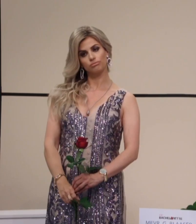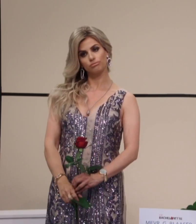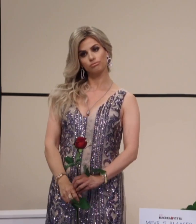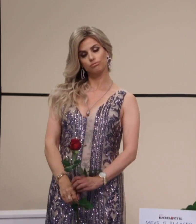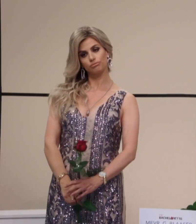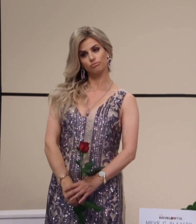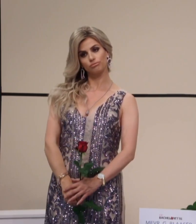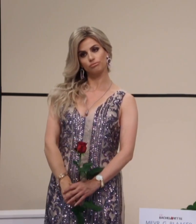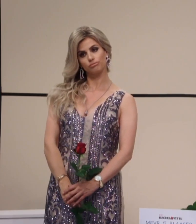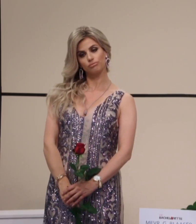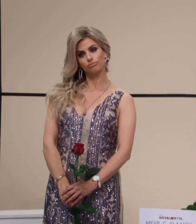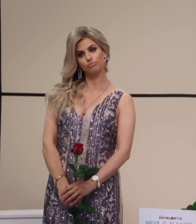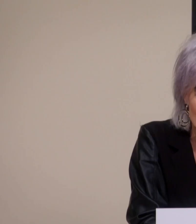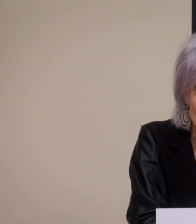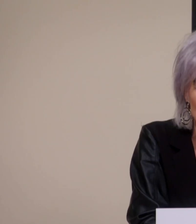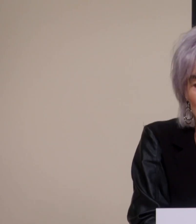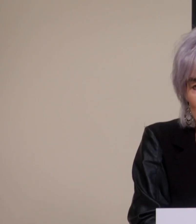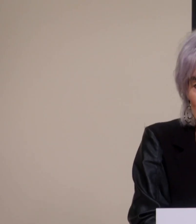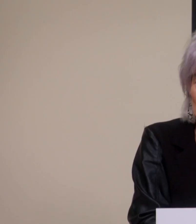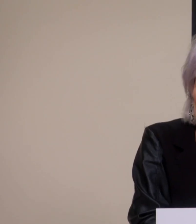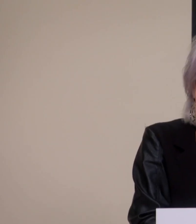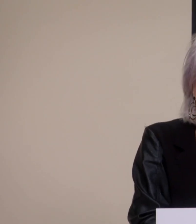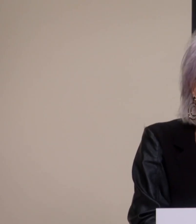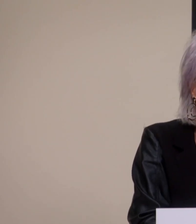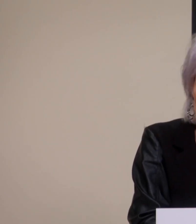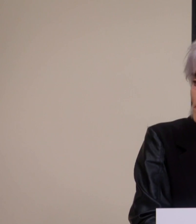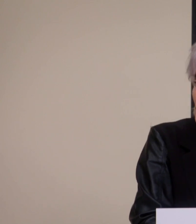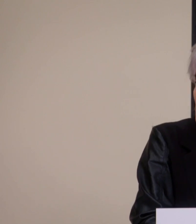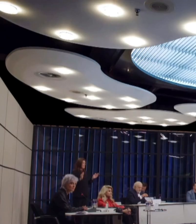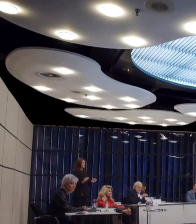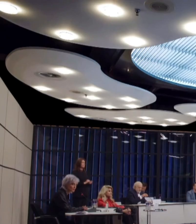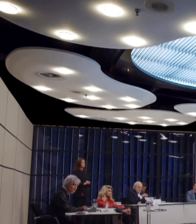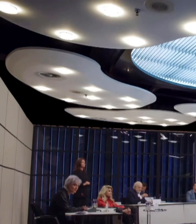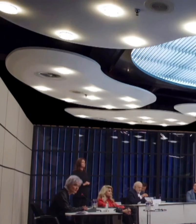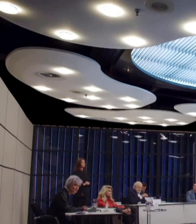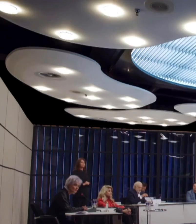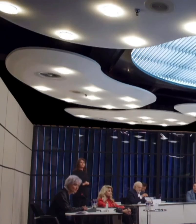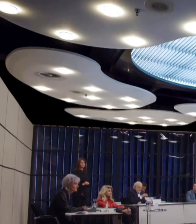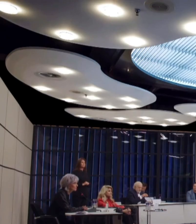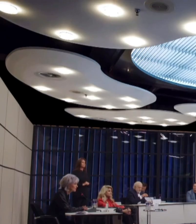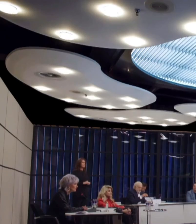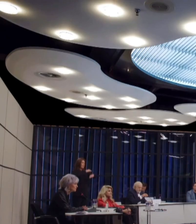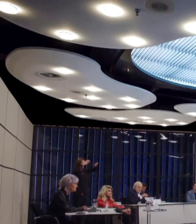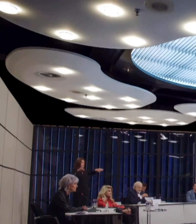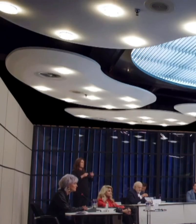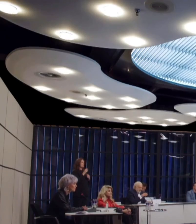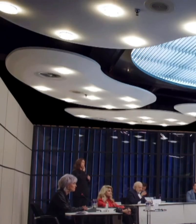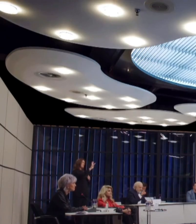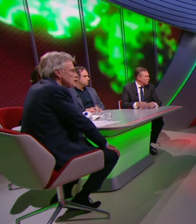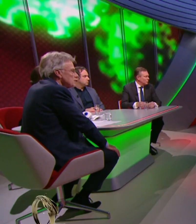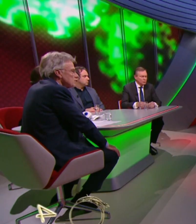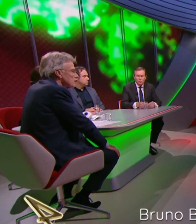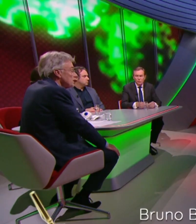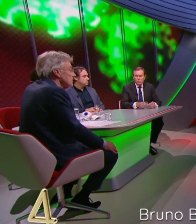Maar jongens, waar... Daar zijn we gebleven. Ook dat is onbekend. Fragment nummer 4? Oh, fragment nummer 4.